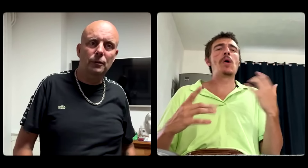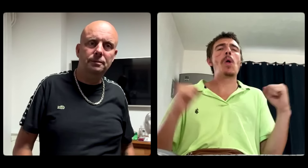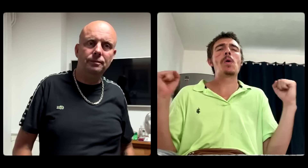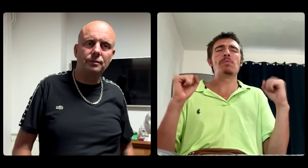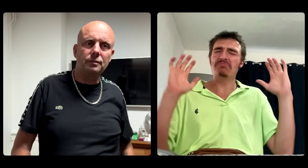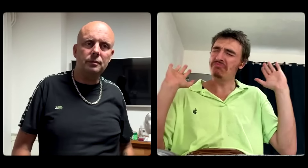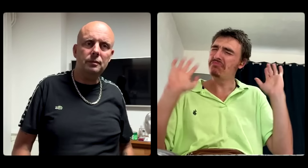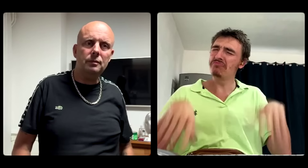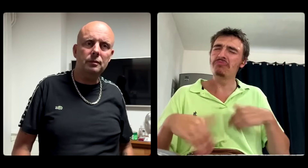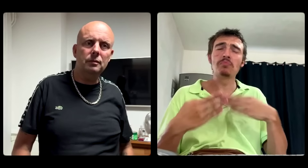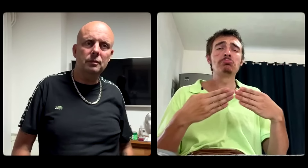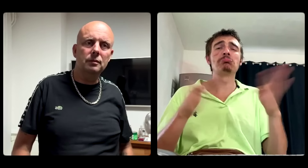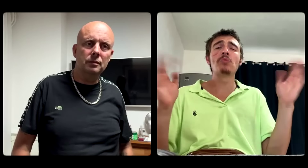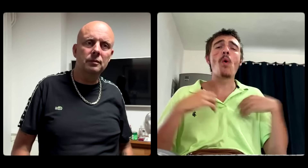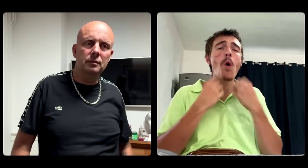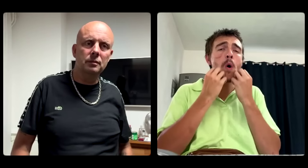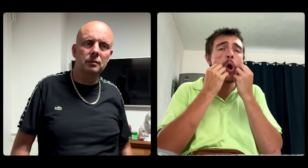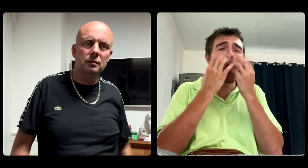Zeg het eens.